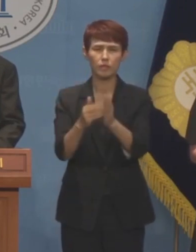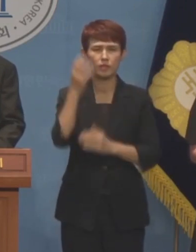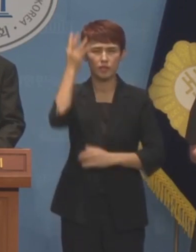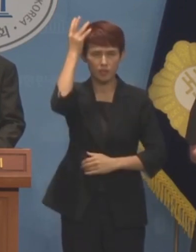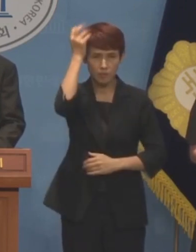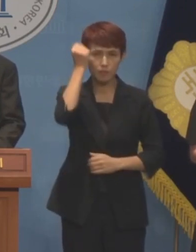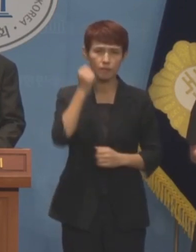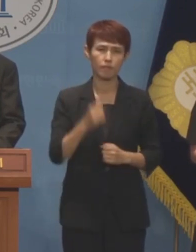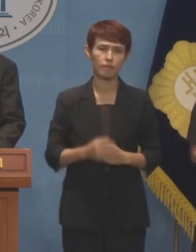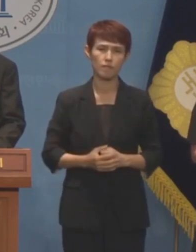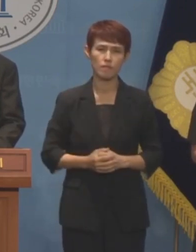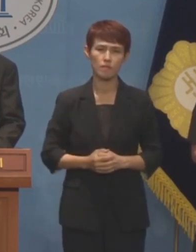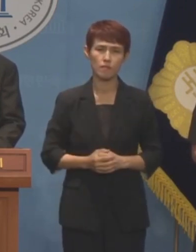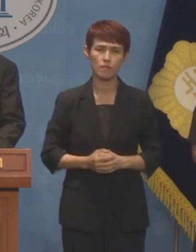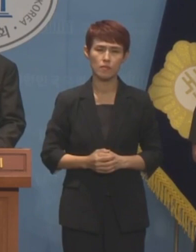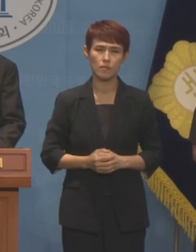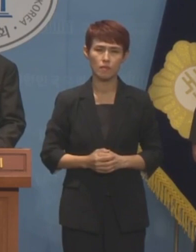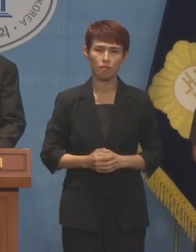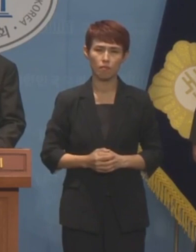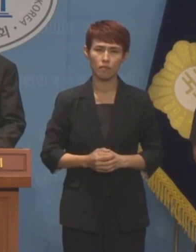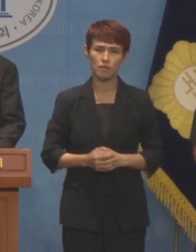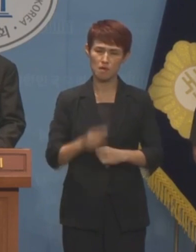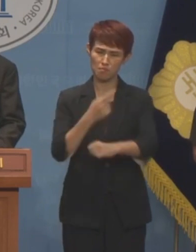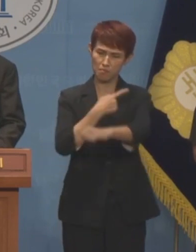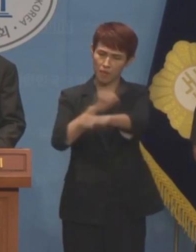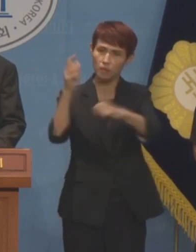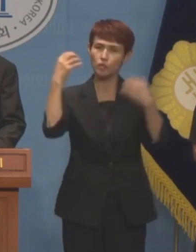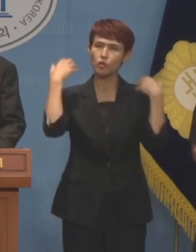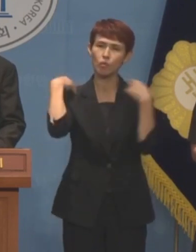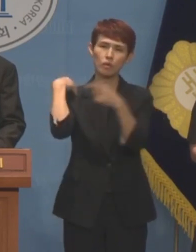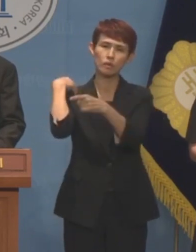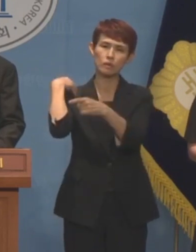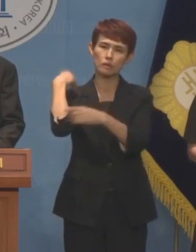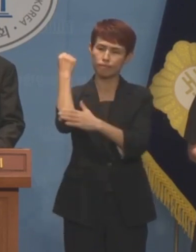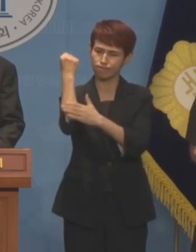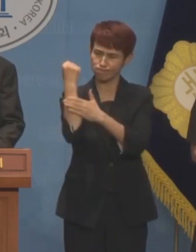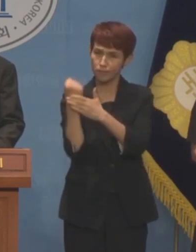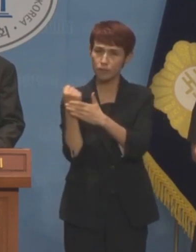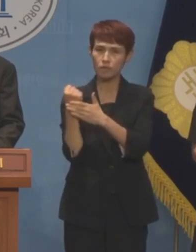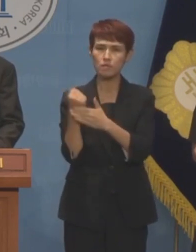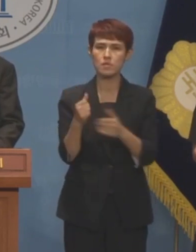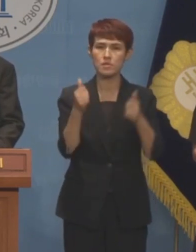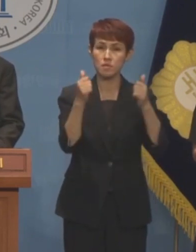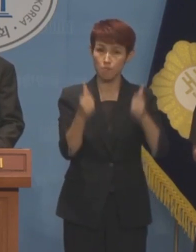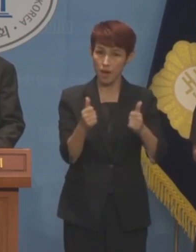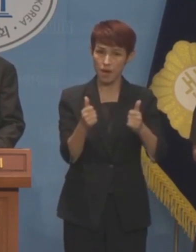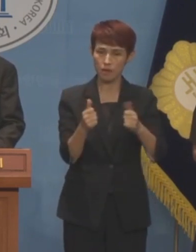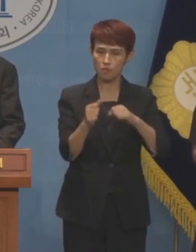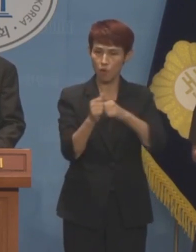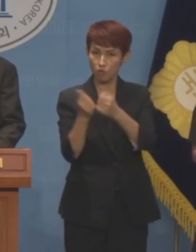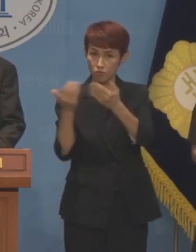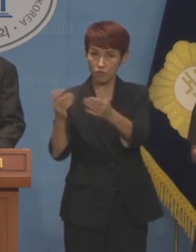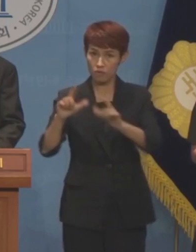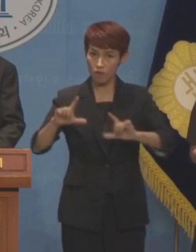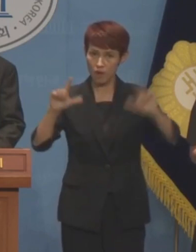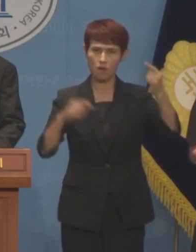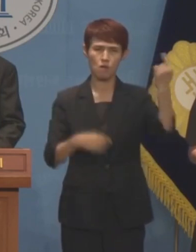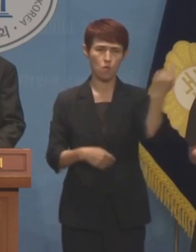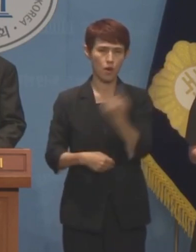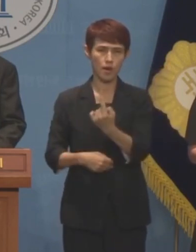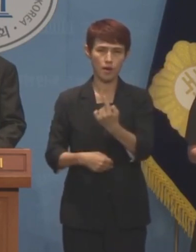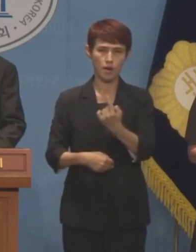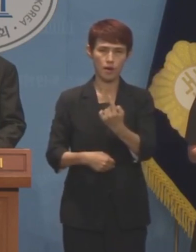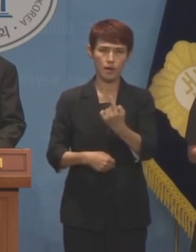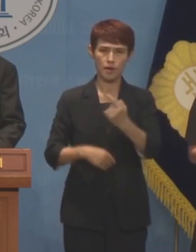않습니다. 이 무도한 정권의 부패함에 대한 심판의 날이 곧 멀지 않았음을 다시